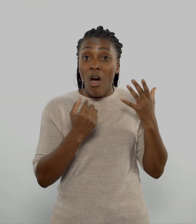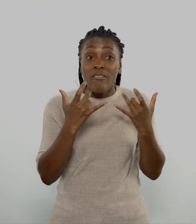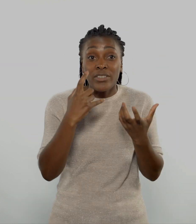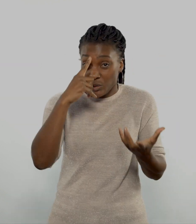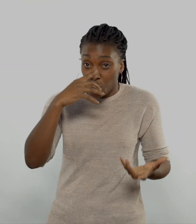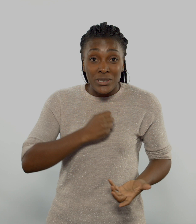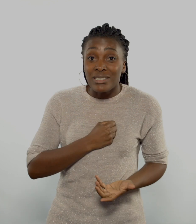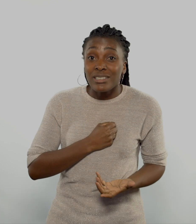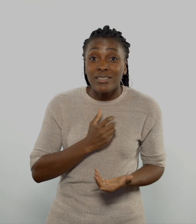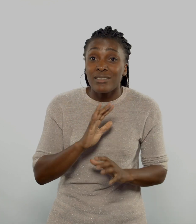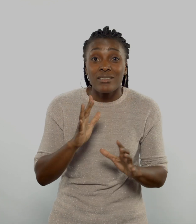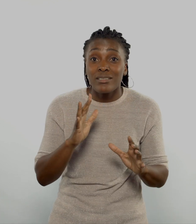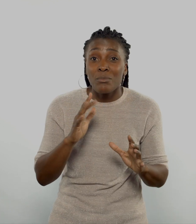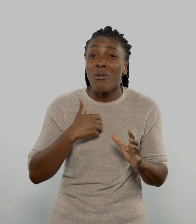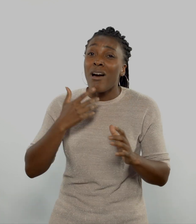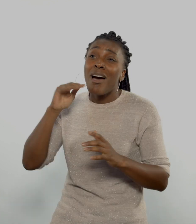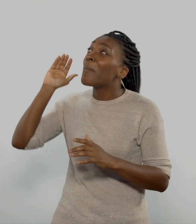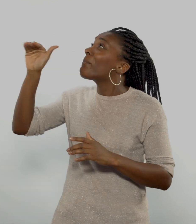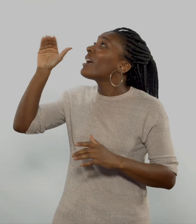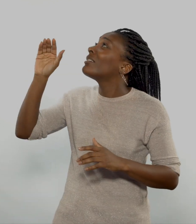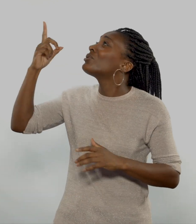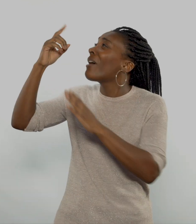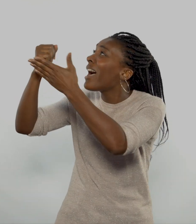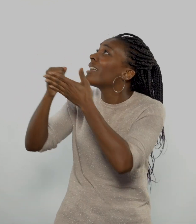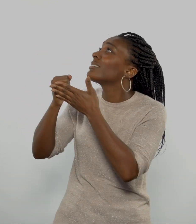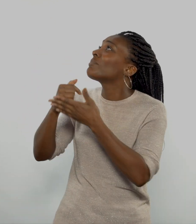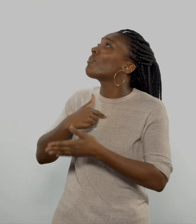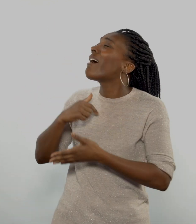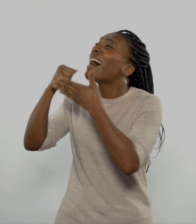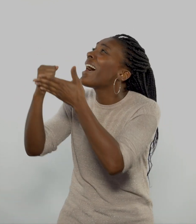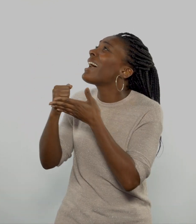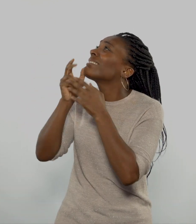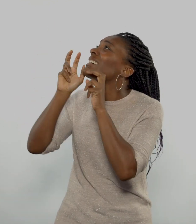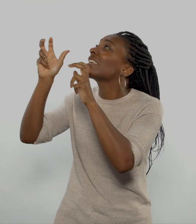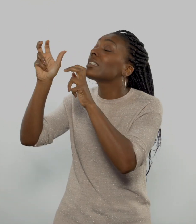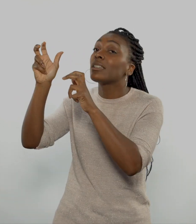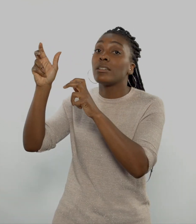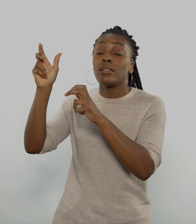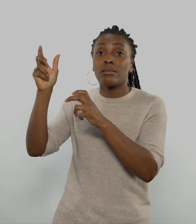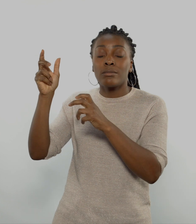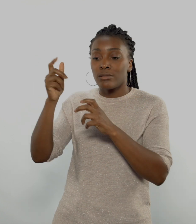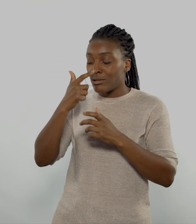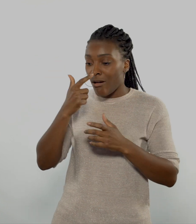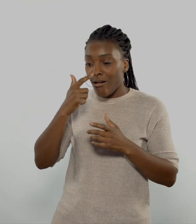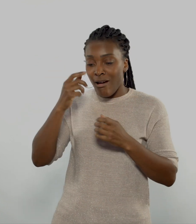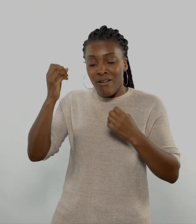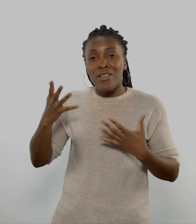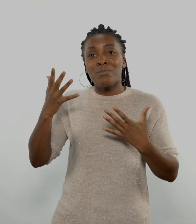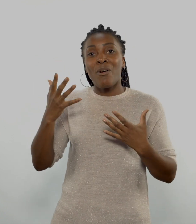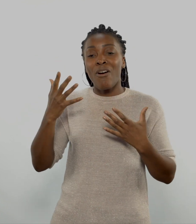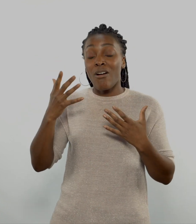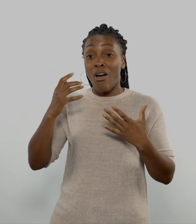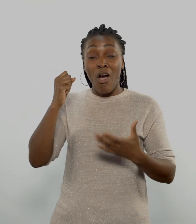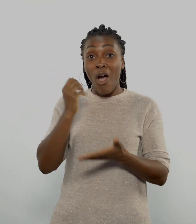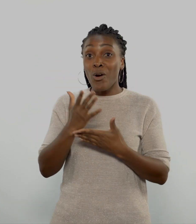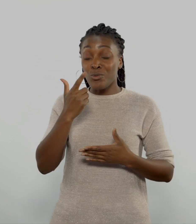finir avec ma vie, et ce jour-là où j'ai demandé à Dieu de m'aider, c'est comme s'il y avait eu quelque chose qui s'était passé, et du jour